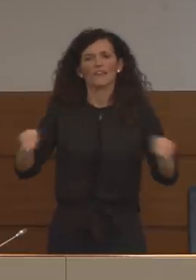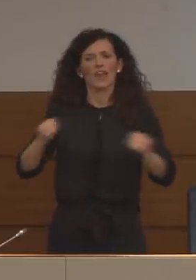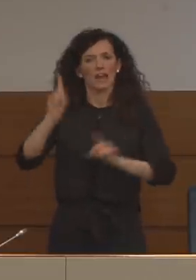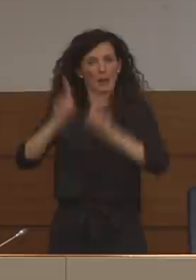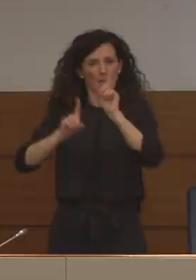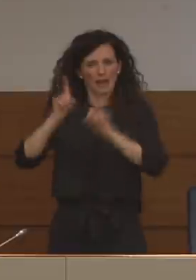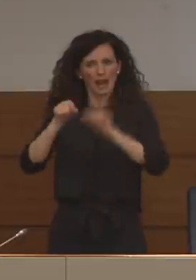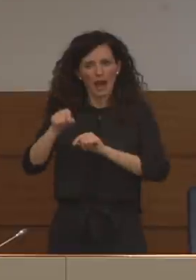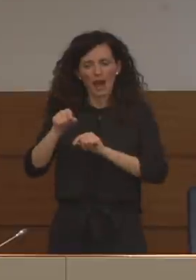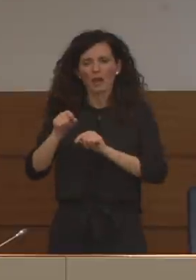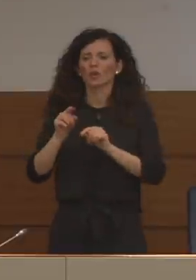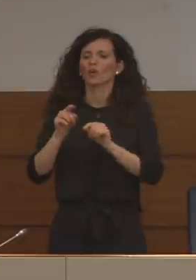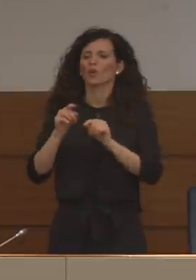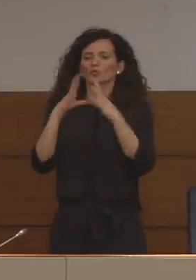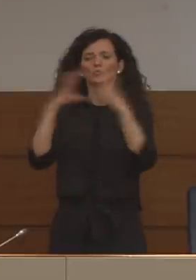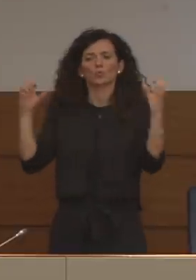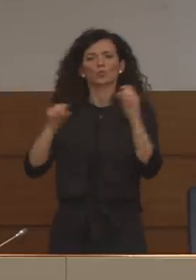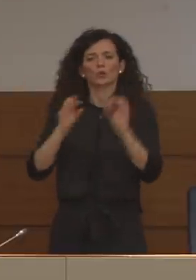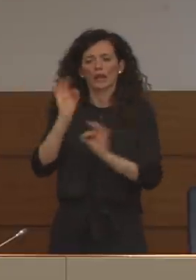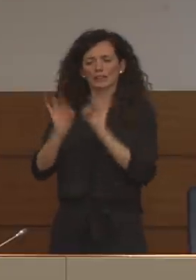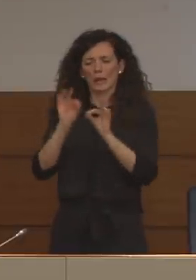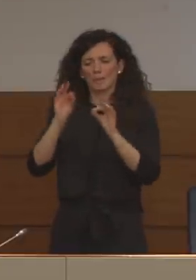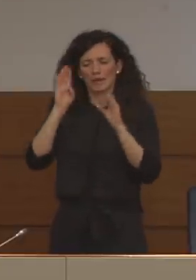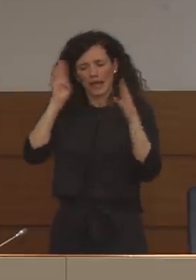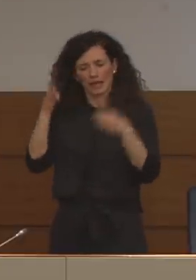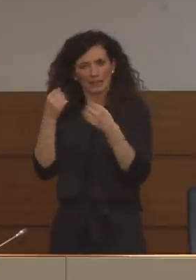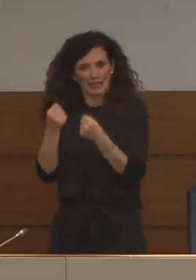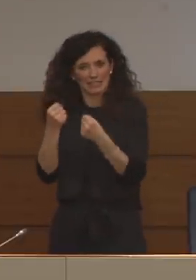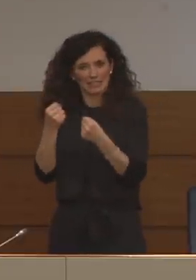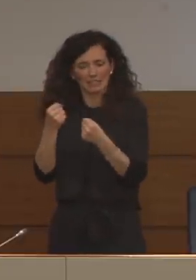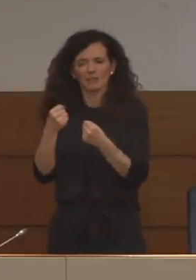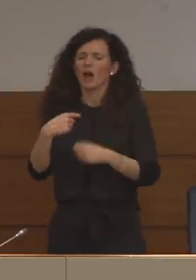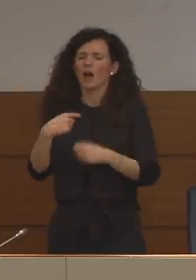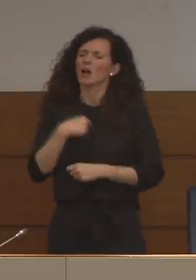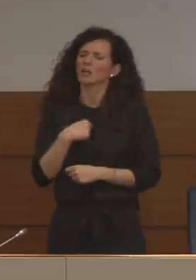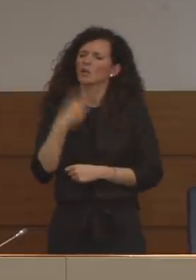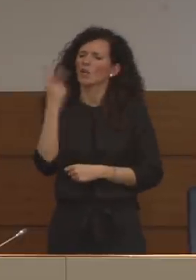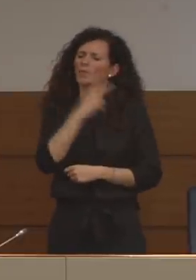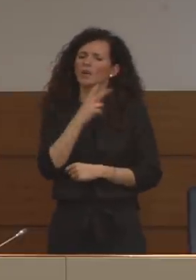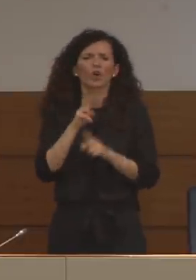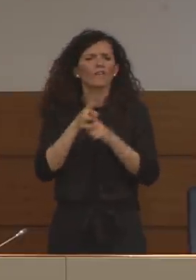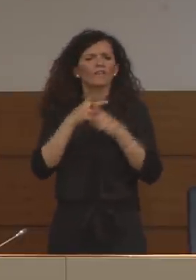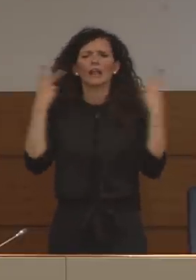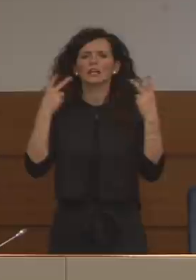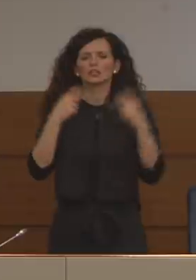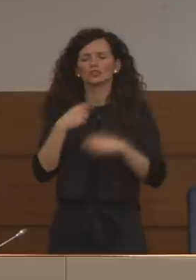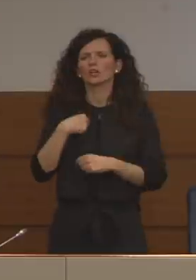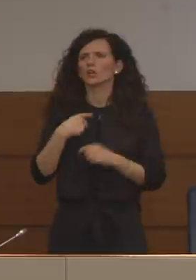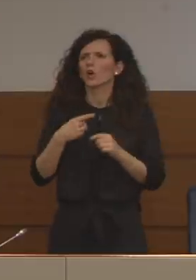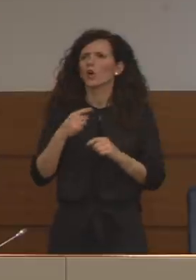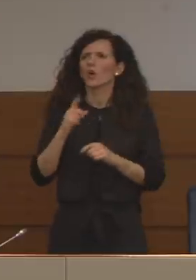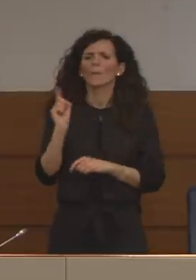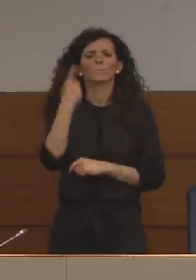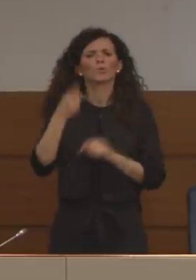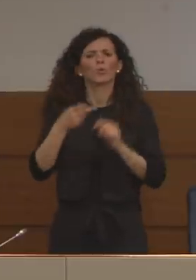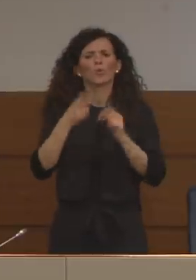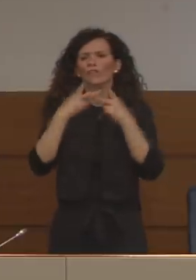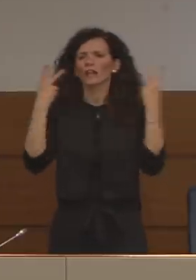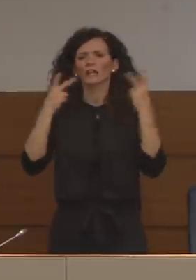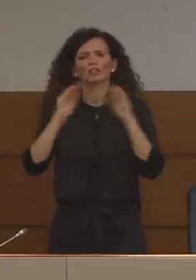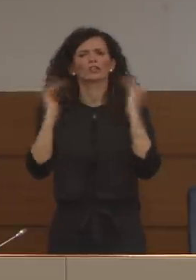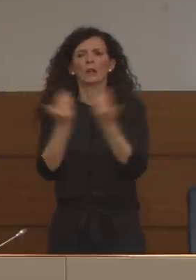di terapia intensiva io sarei sono la persona più felice del mondo nel di